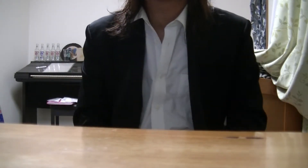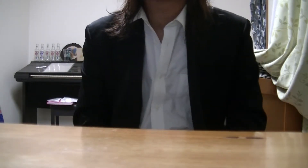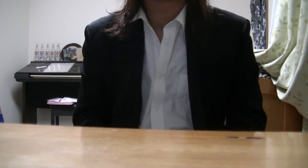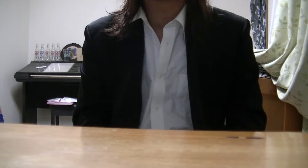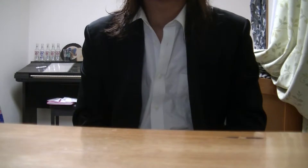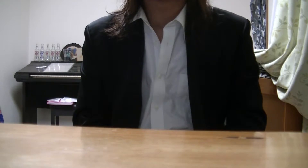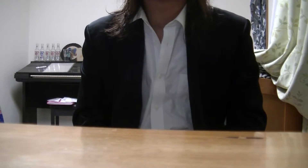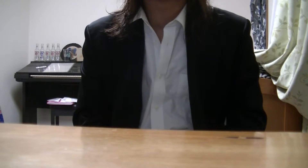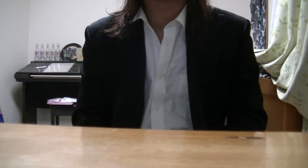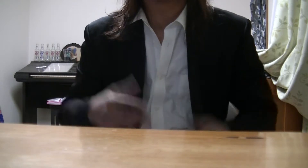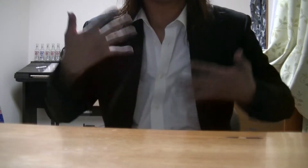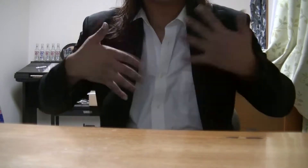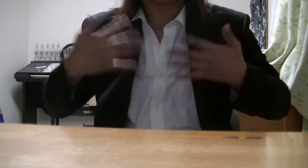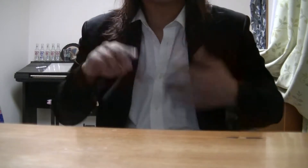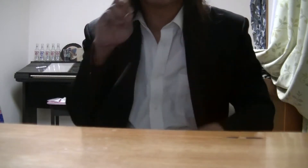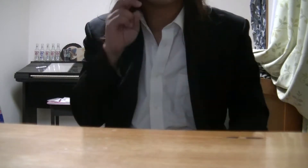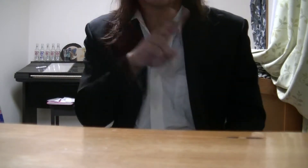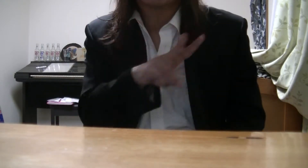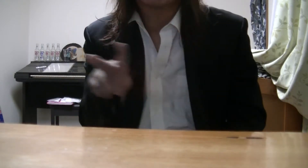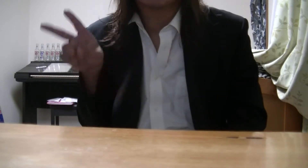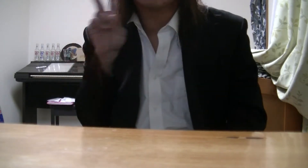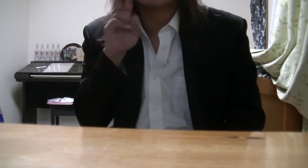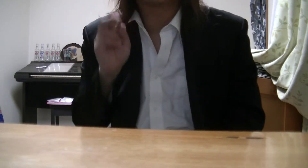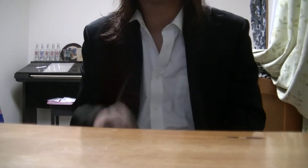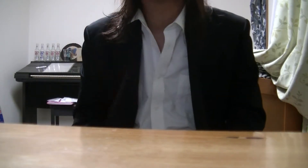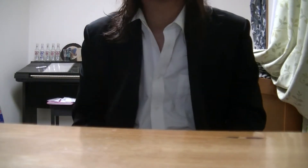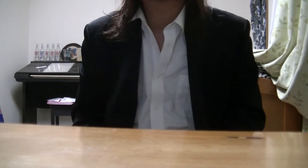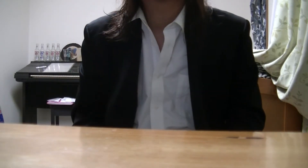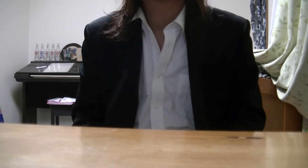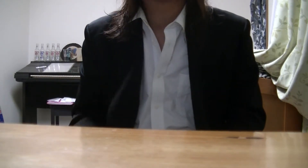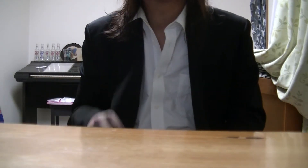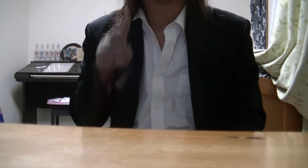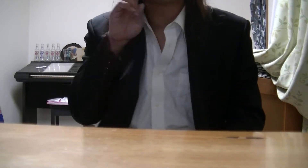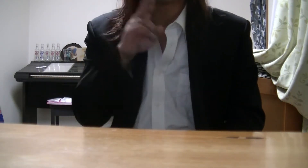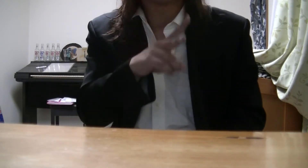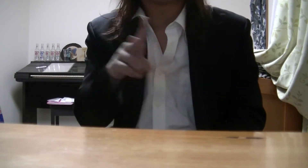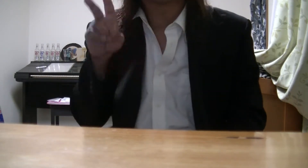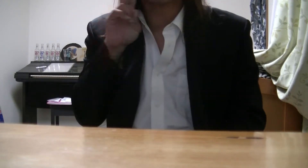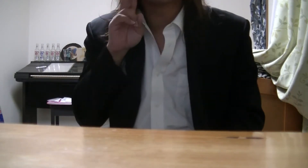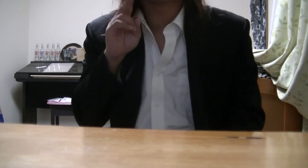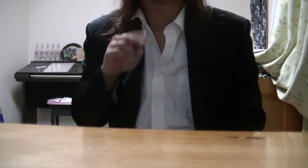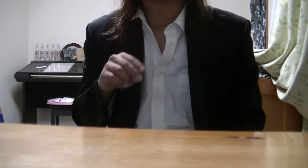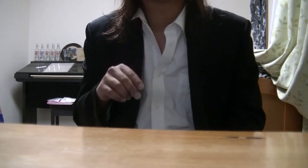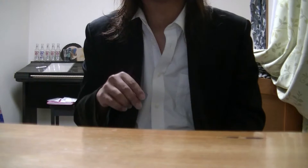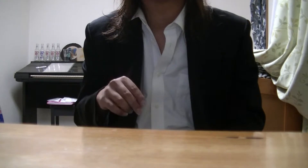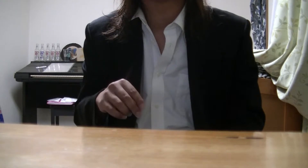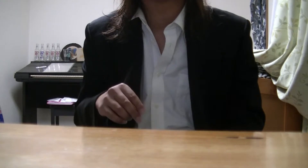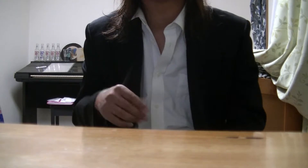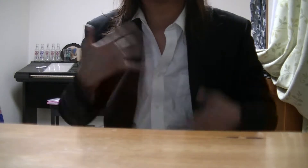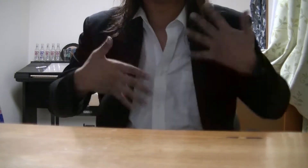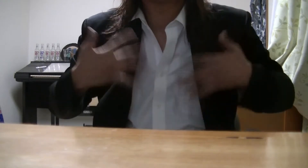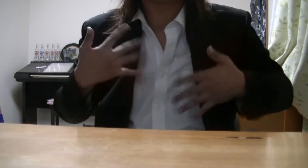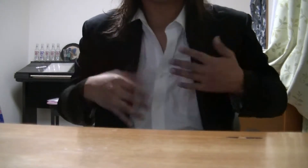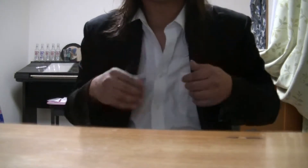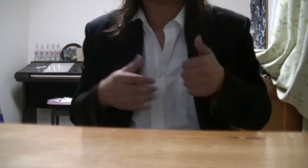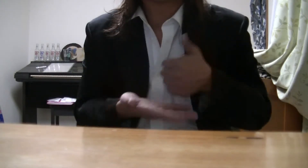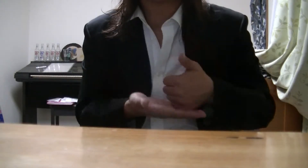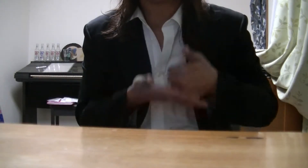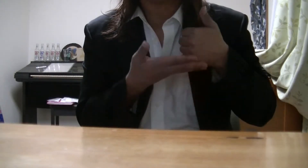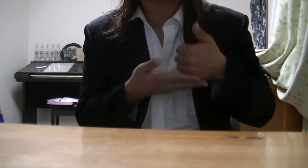テレビ見ててもそうですね。なんかそれ以来テレビ見ててもなんかもうただ楽しそうにタレントさんが喋ってるのを見て、